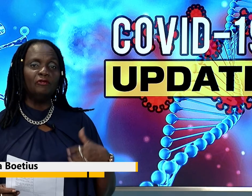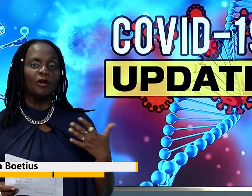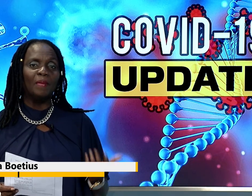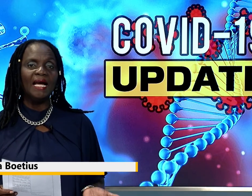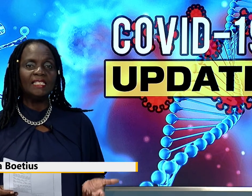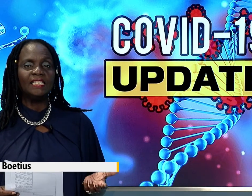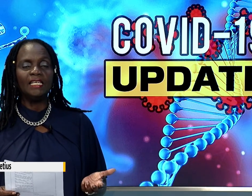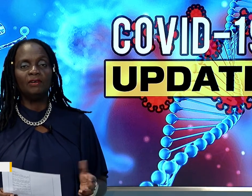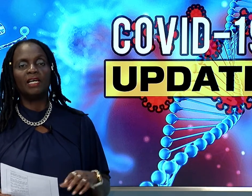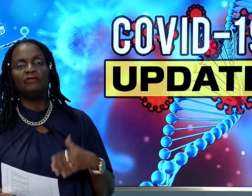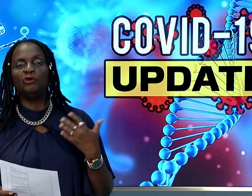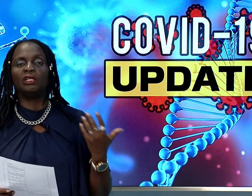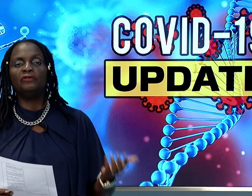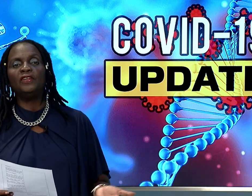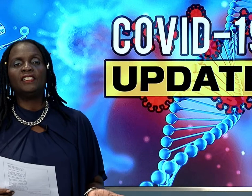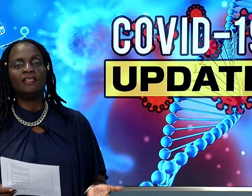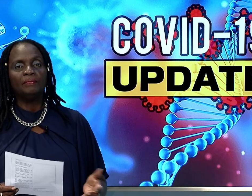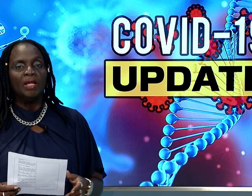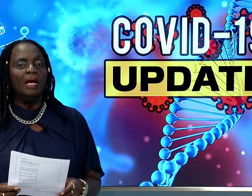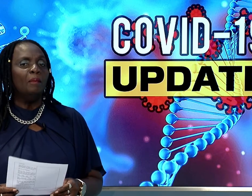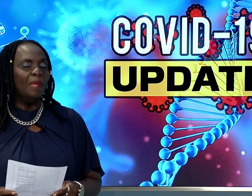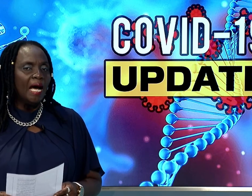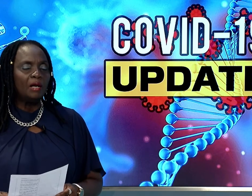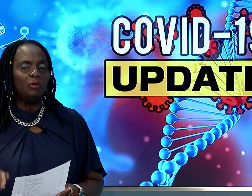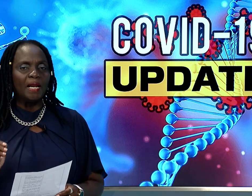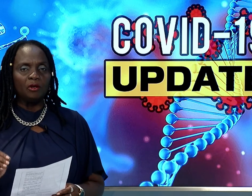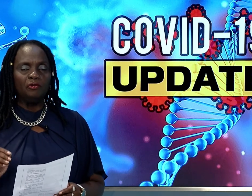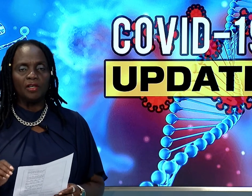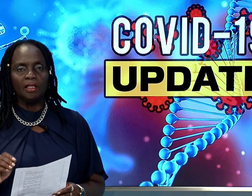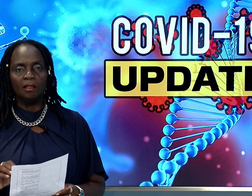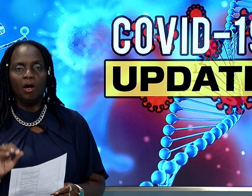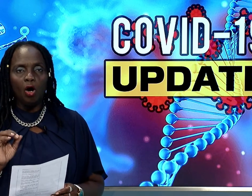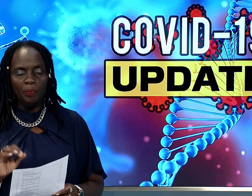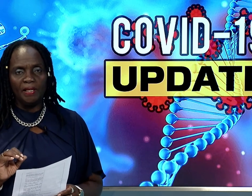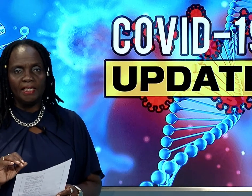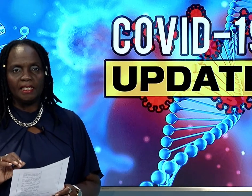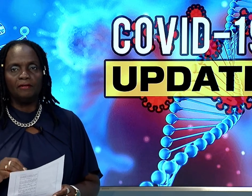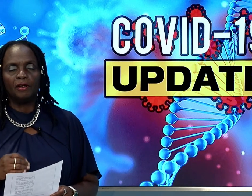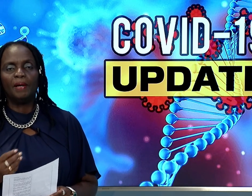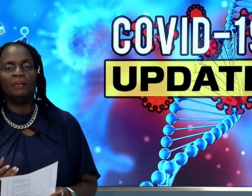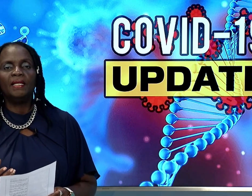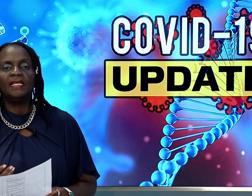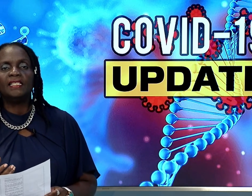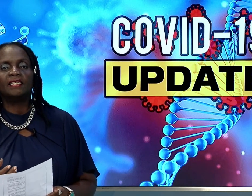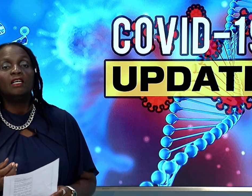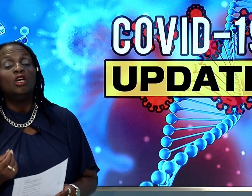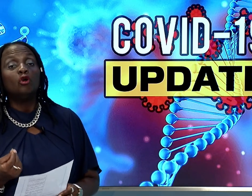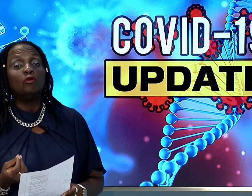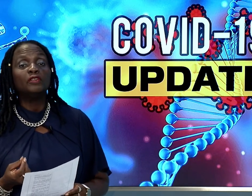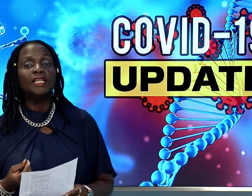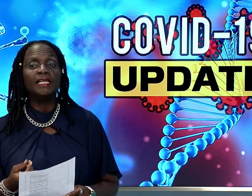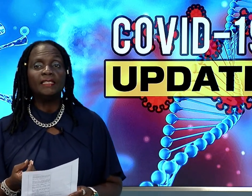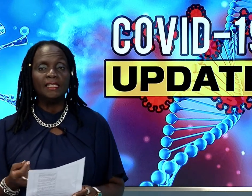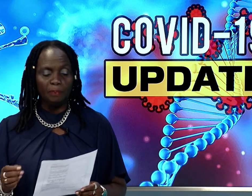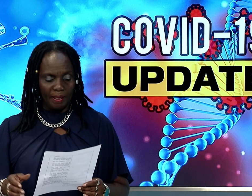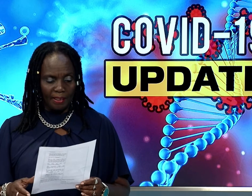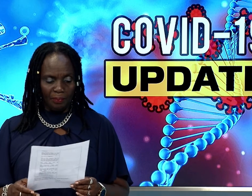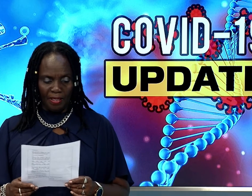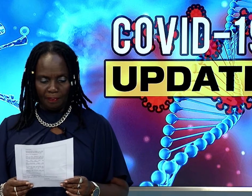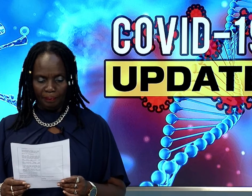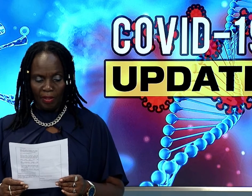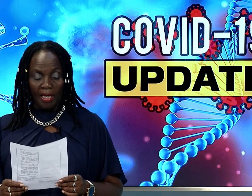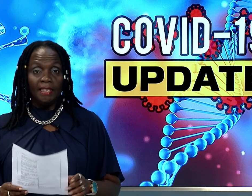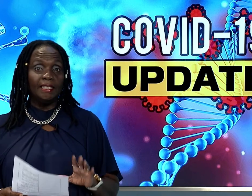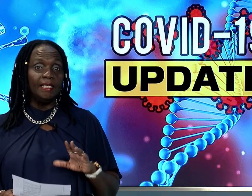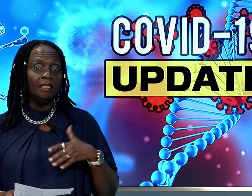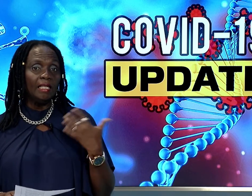wij u informatie, we geven u adviezen, maar we brengen u vooral de updates in verband met deze COVID-19